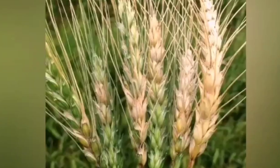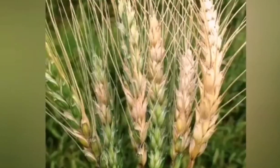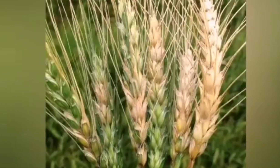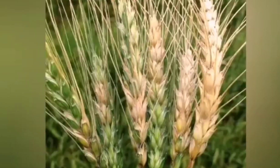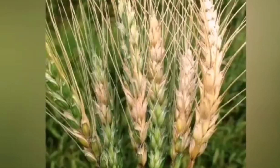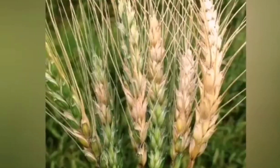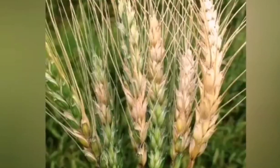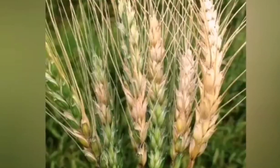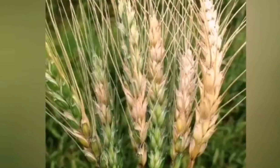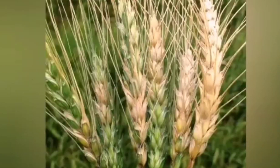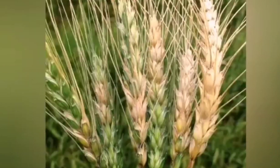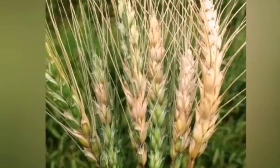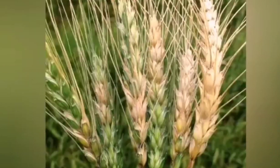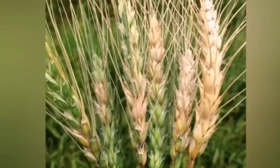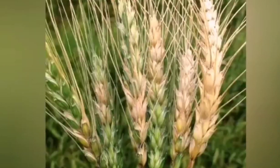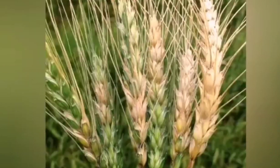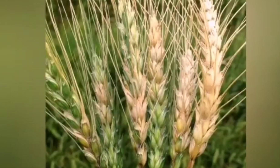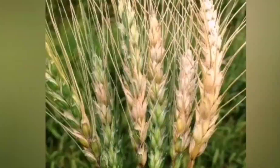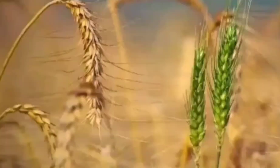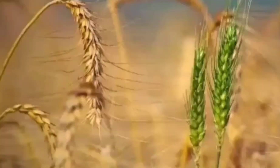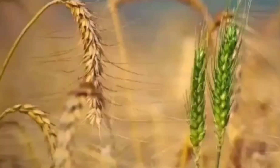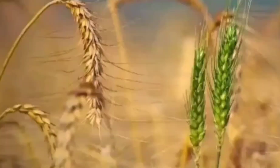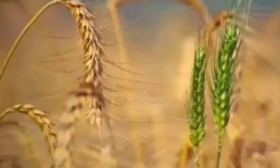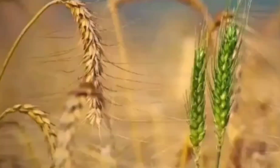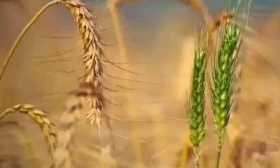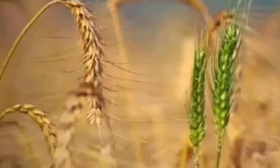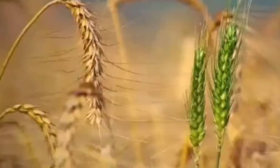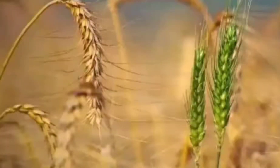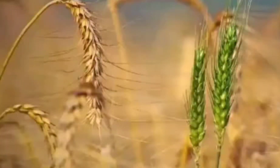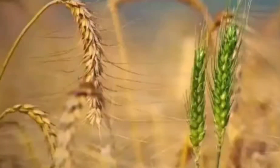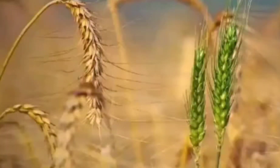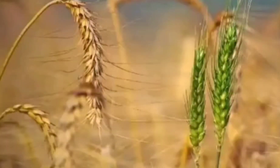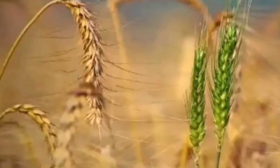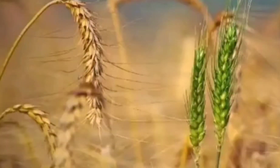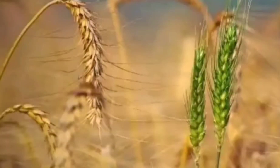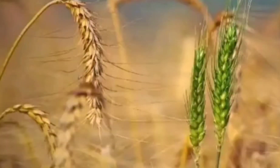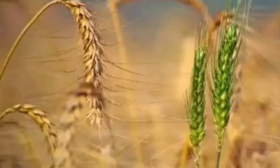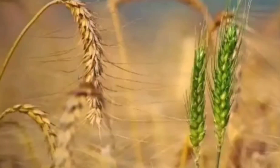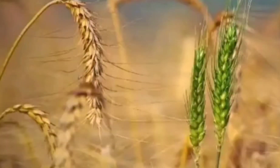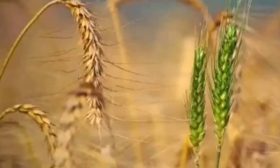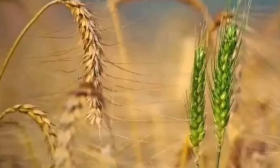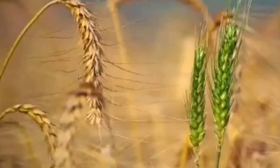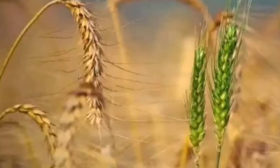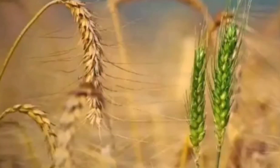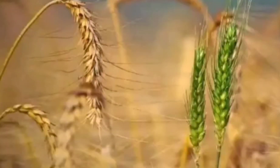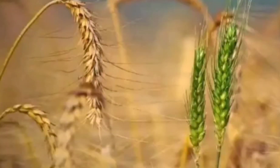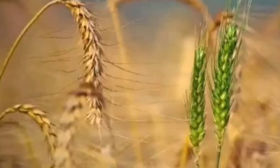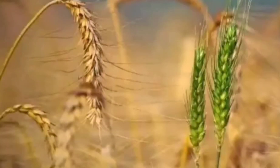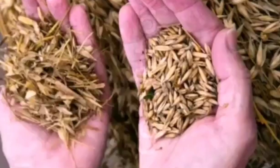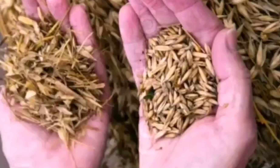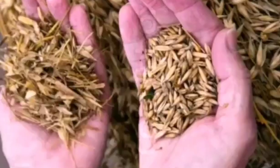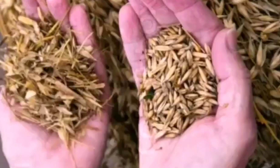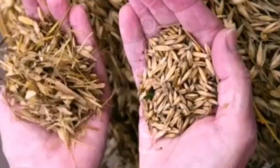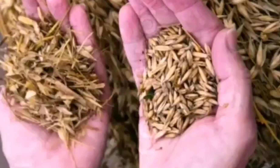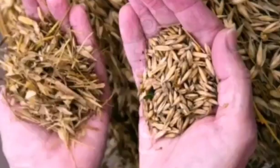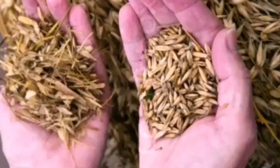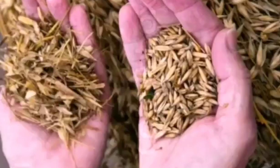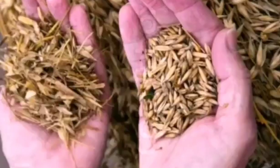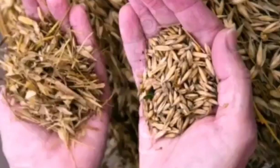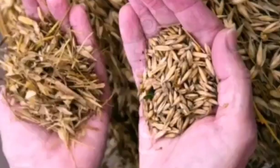E quando o trigo e o joio cresceram, e na parábola Jesus diz, um inimigo fez isso, e os